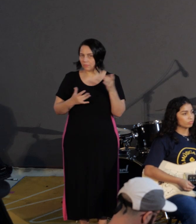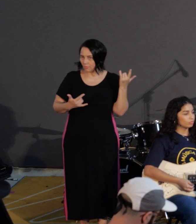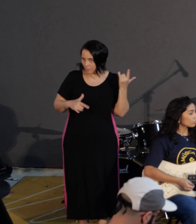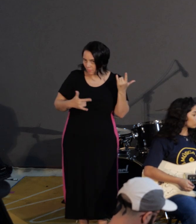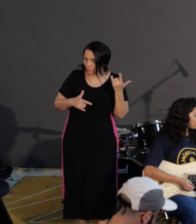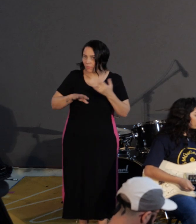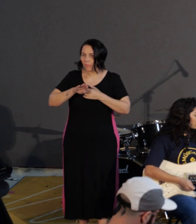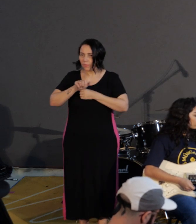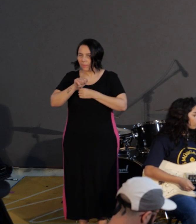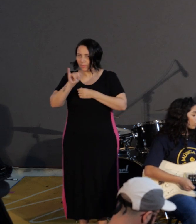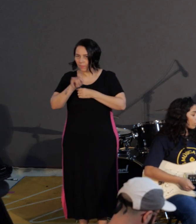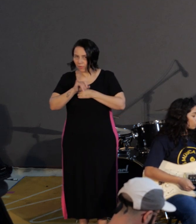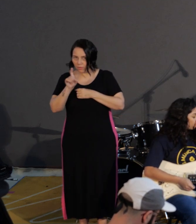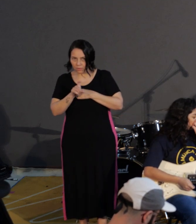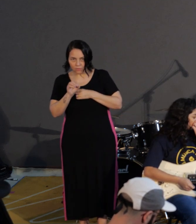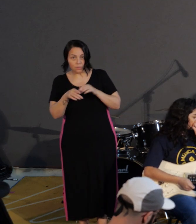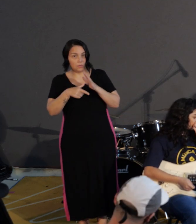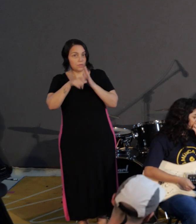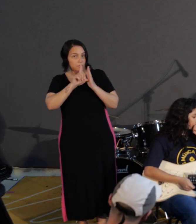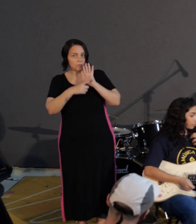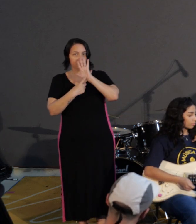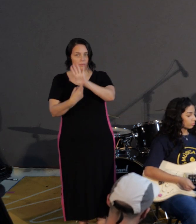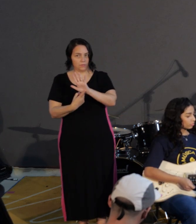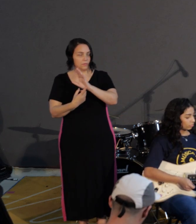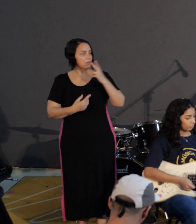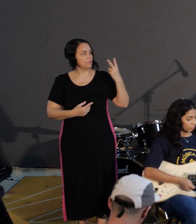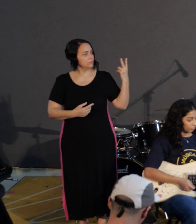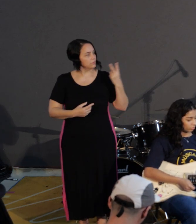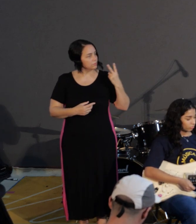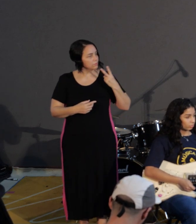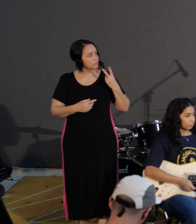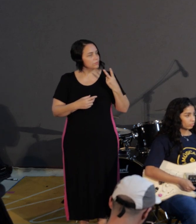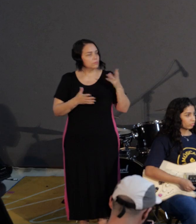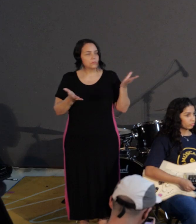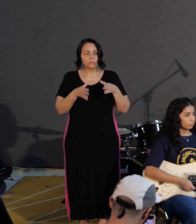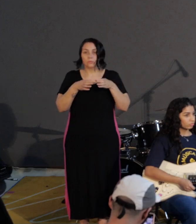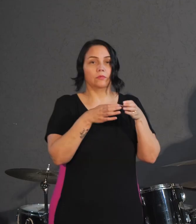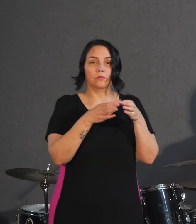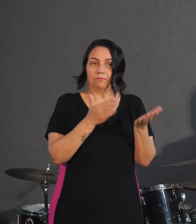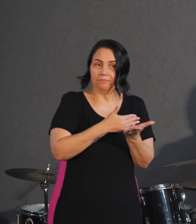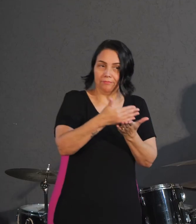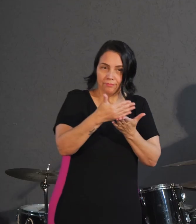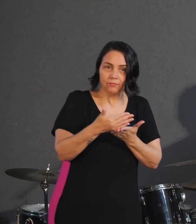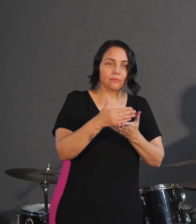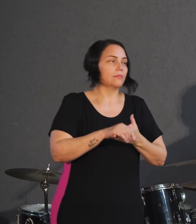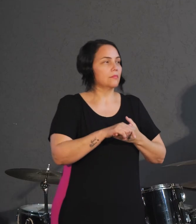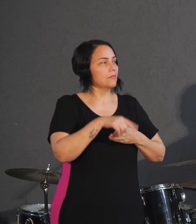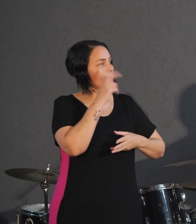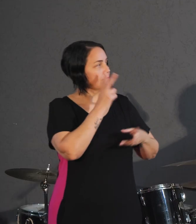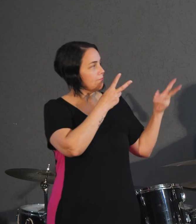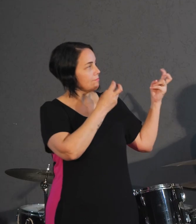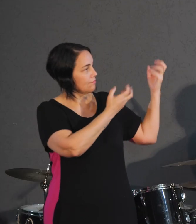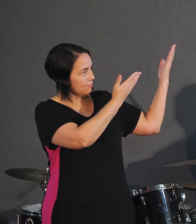comentei, tá? Mas é uma, são duas turmas que a gente começou agora, na metade do ano. Tá? Então essa rapaziada que vocês estão